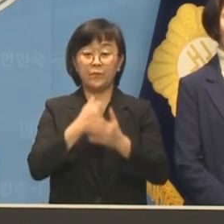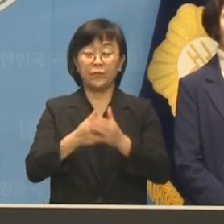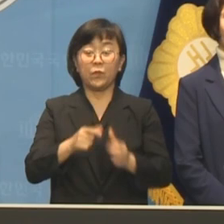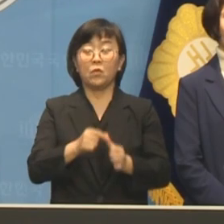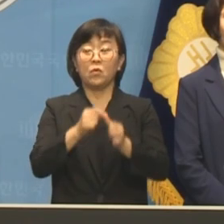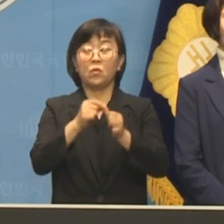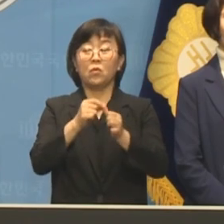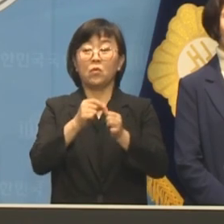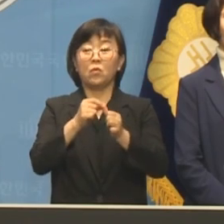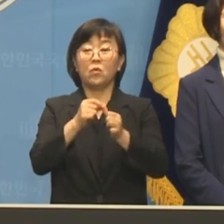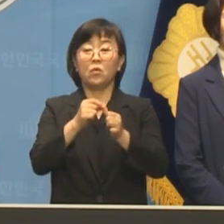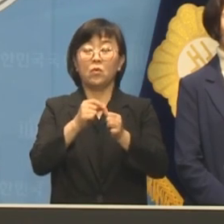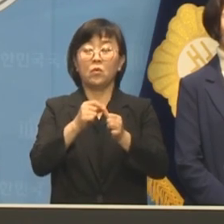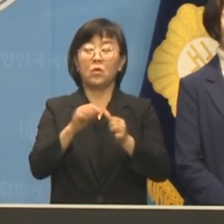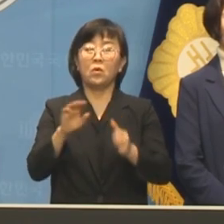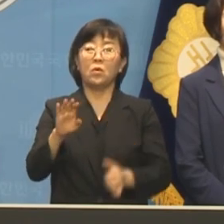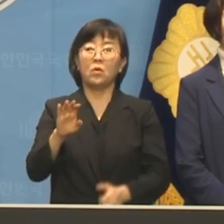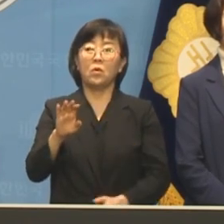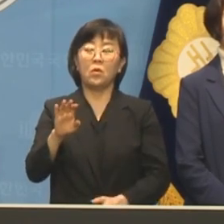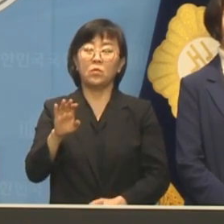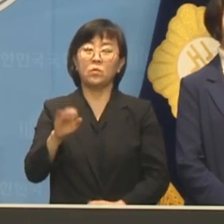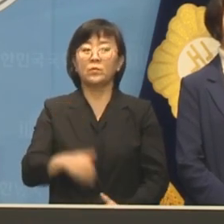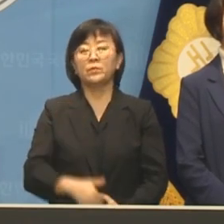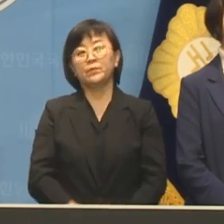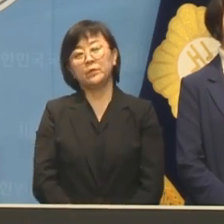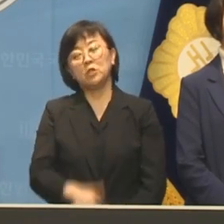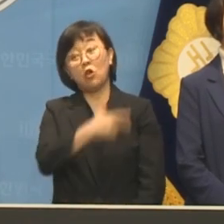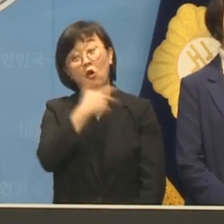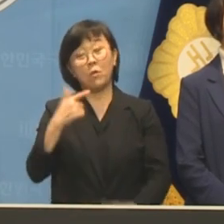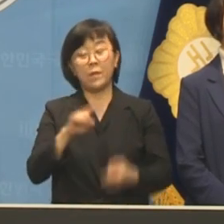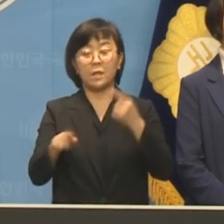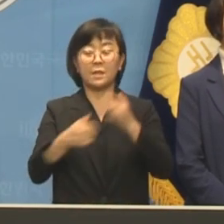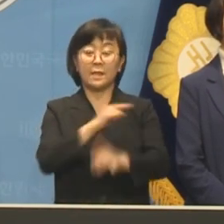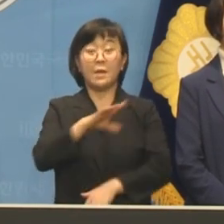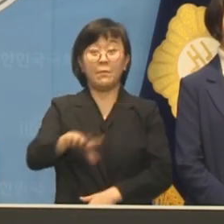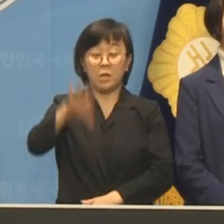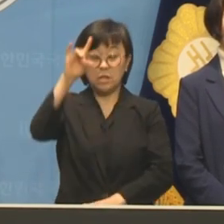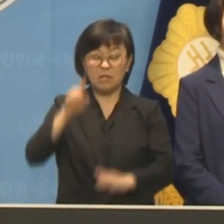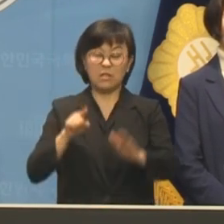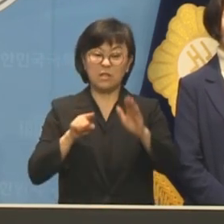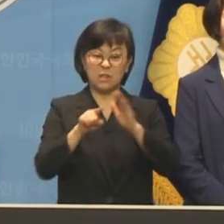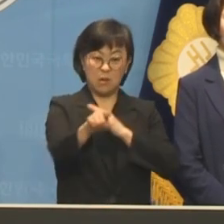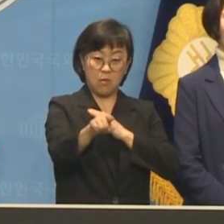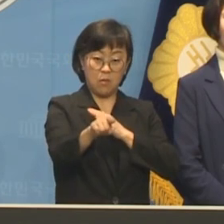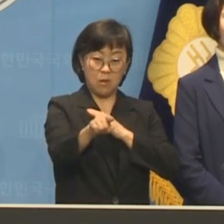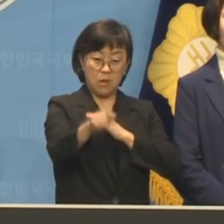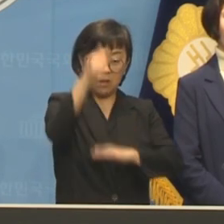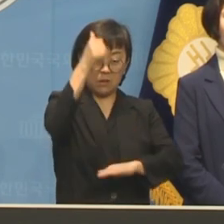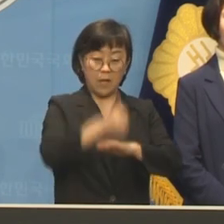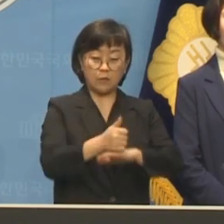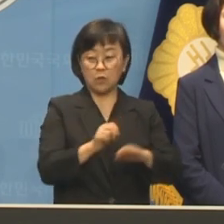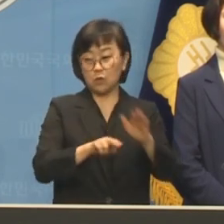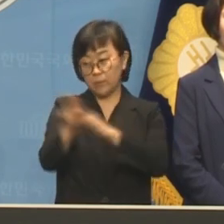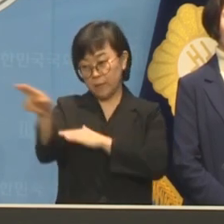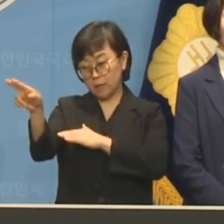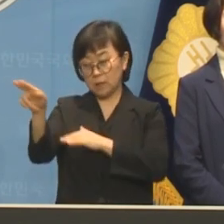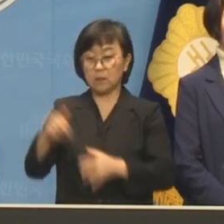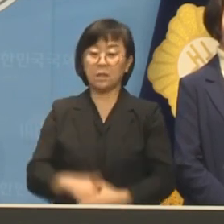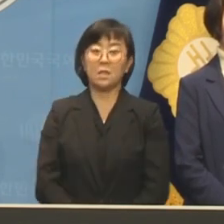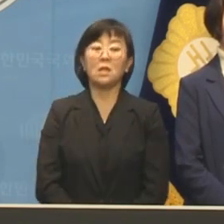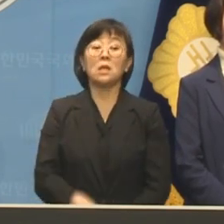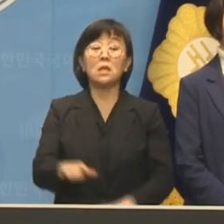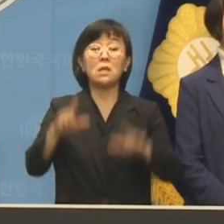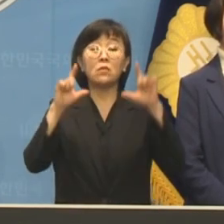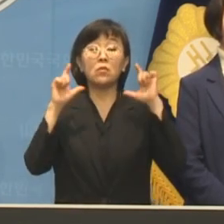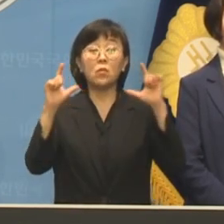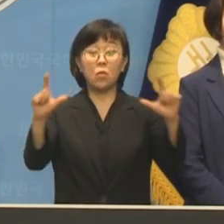구호인 퍼스트 인, 라스트 아웃, 가장 먼저 진입하고 가장 나중에 탈출한다. 이